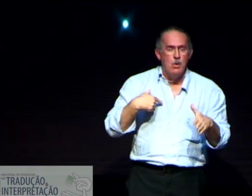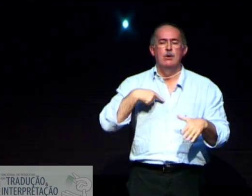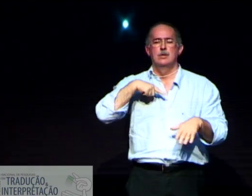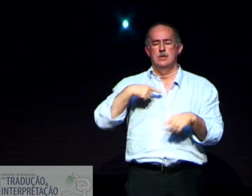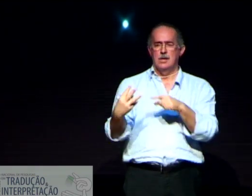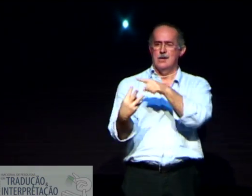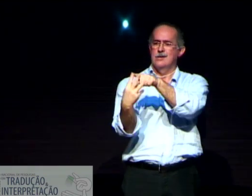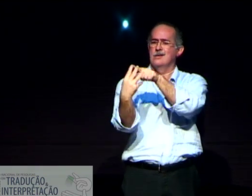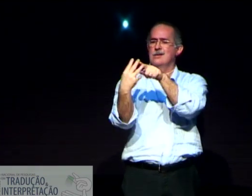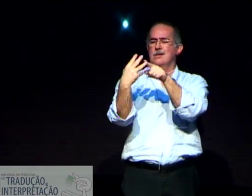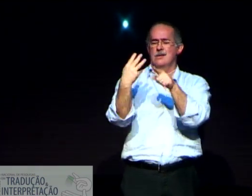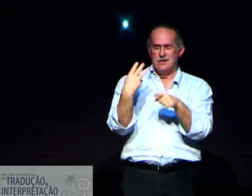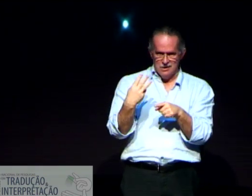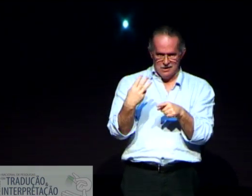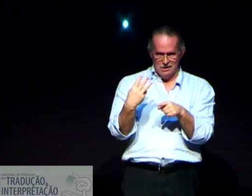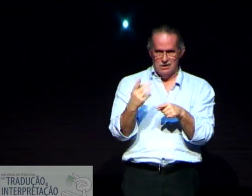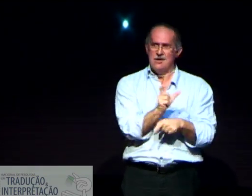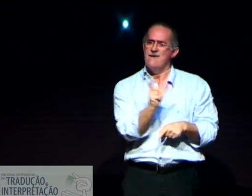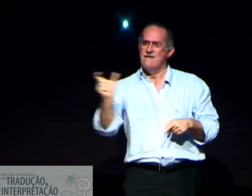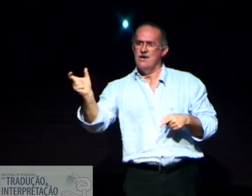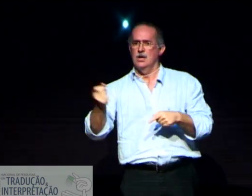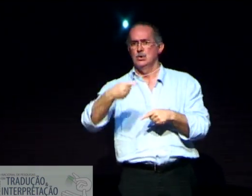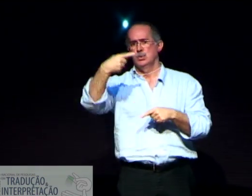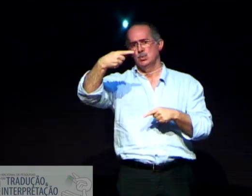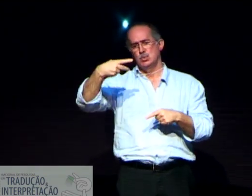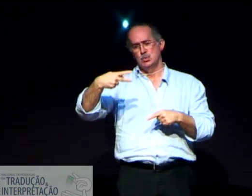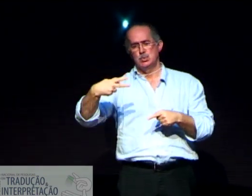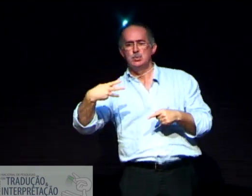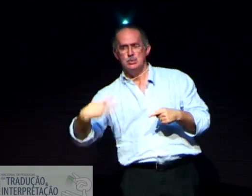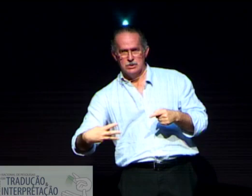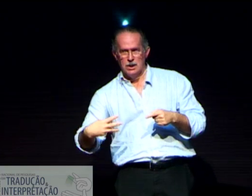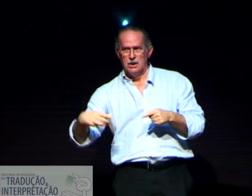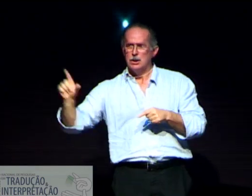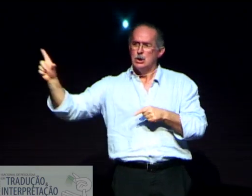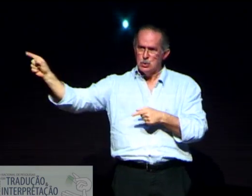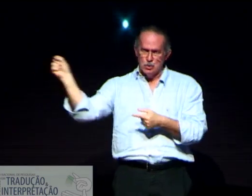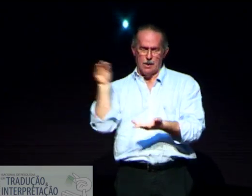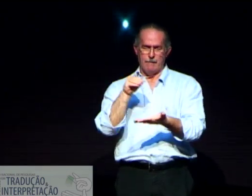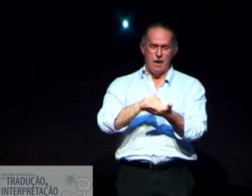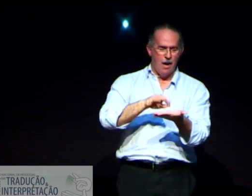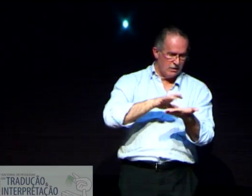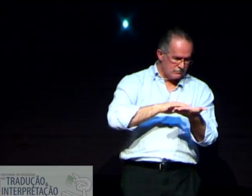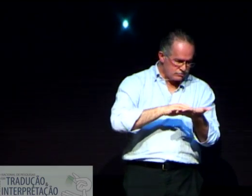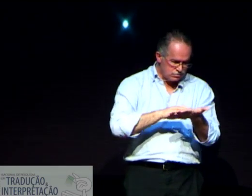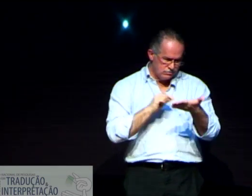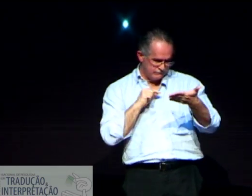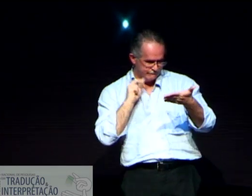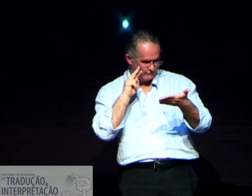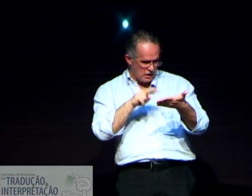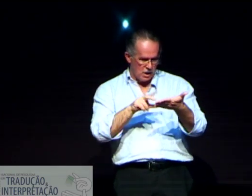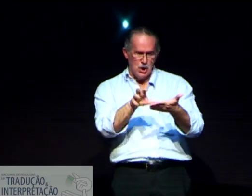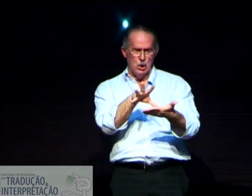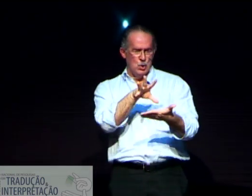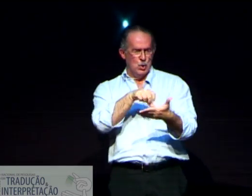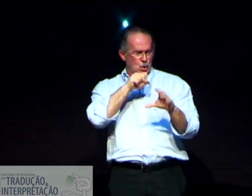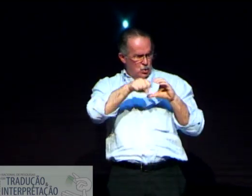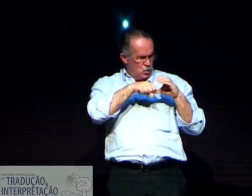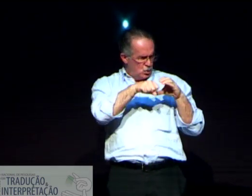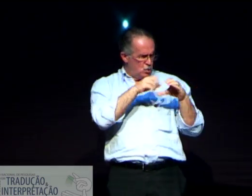Então, no trabalho, eu observei esses 3 aplicativos e algumas frases, como esses